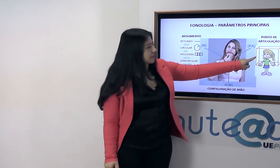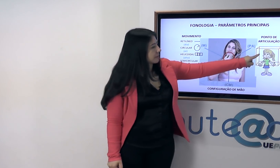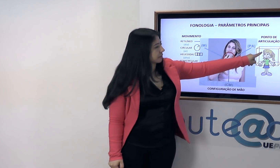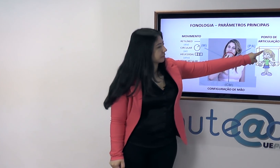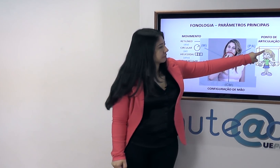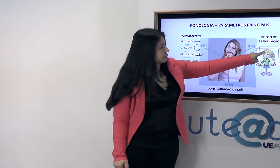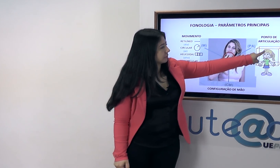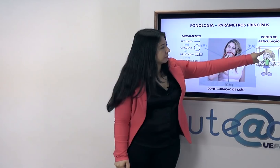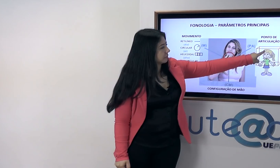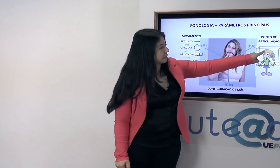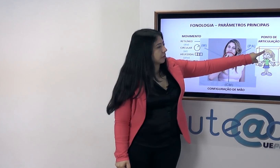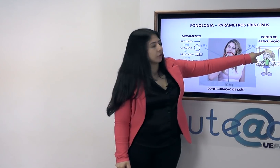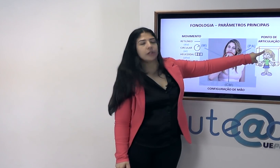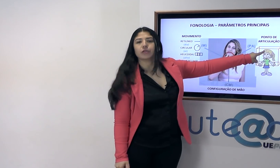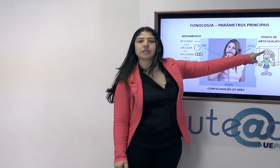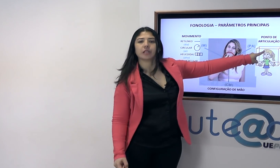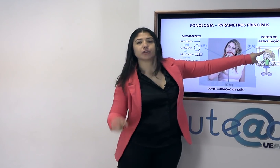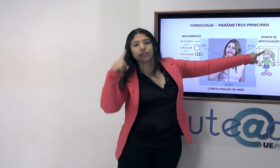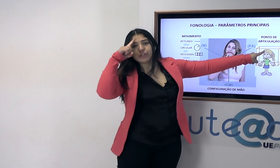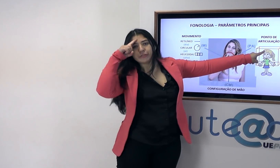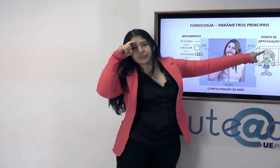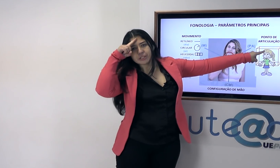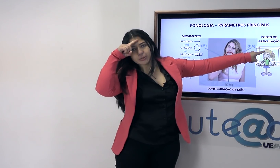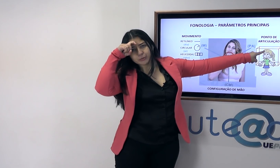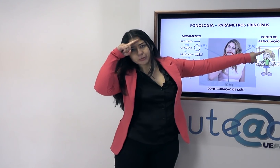testa, eu tenho o sinal de difícil.